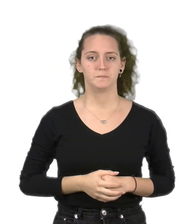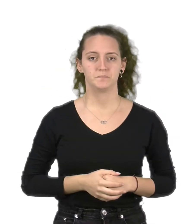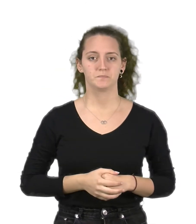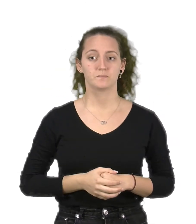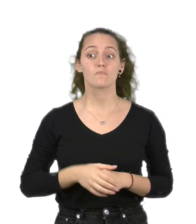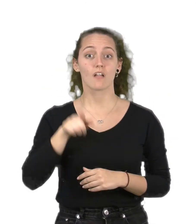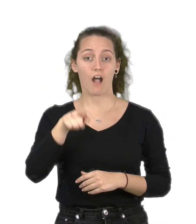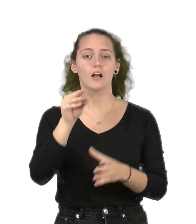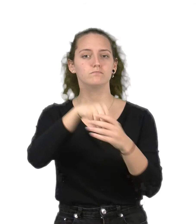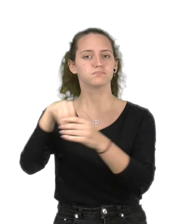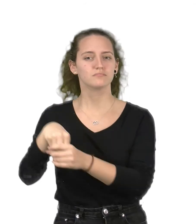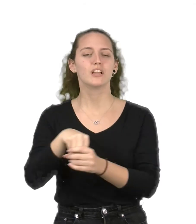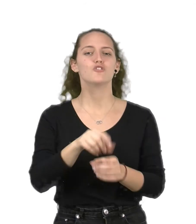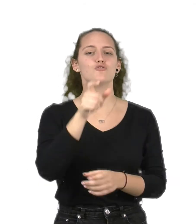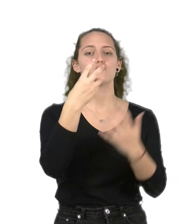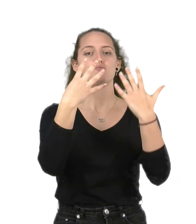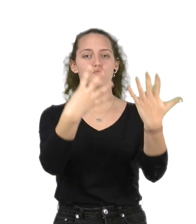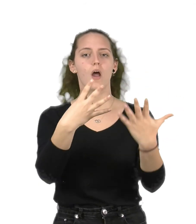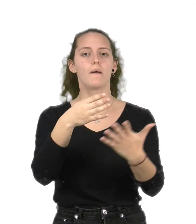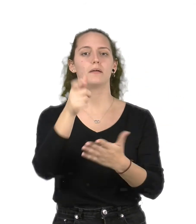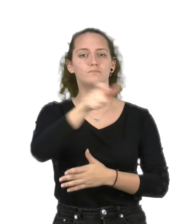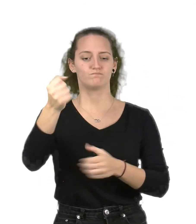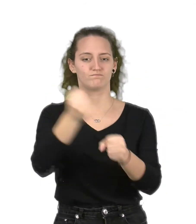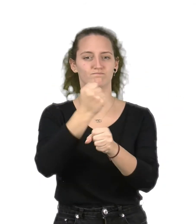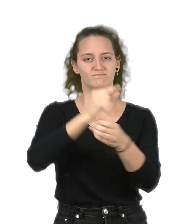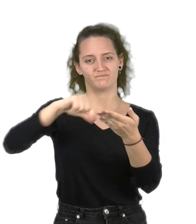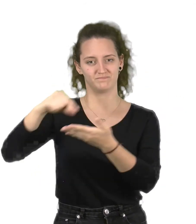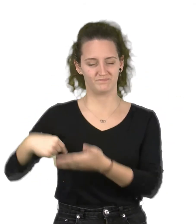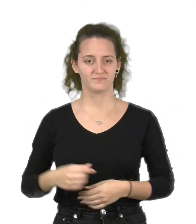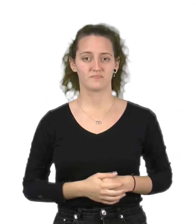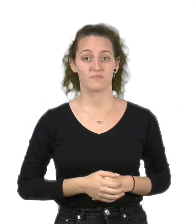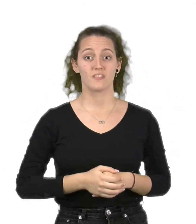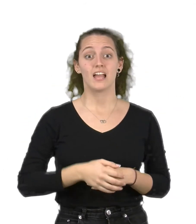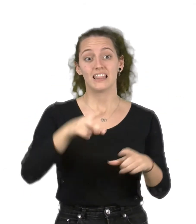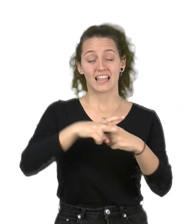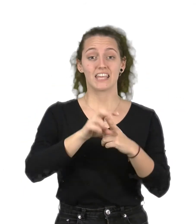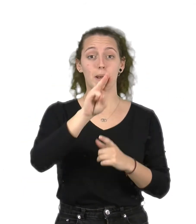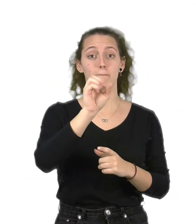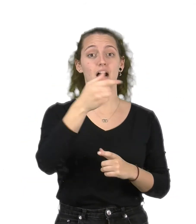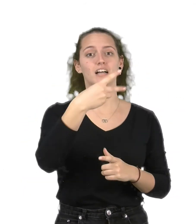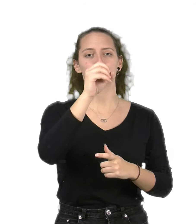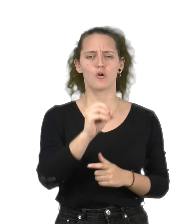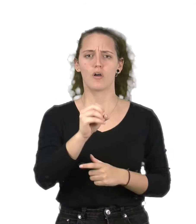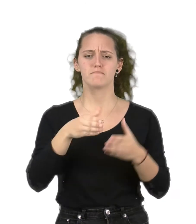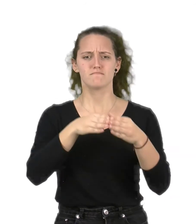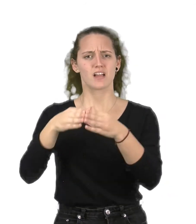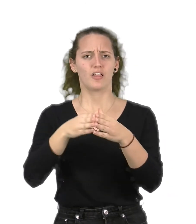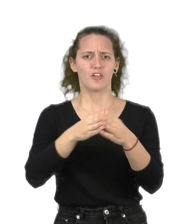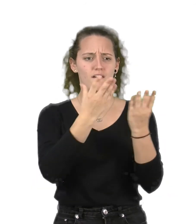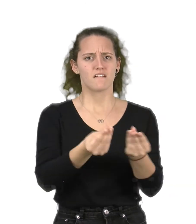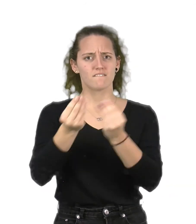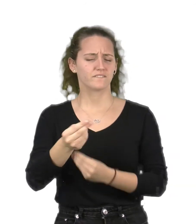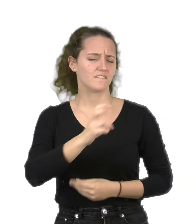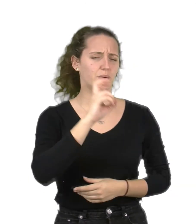XX, llegando a contar con 9 empleados. Del taller de Pacho salieron infinidad